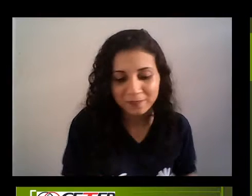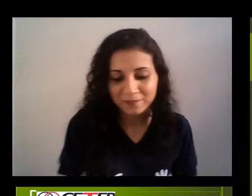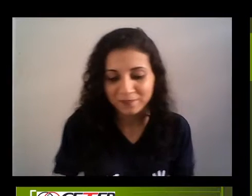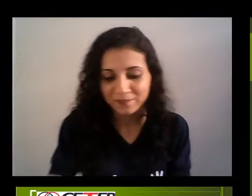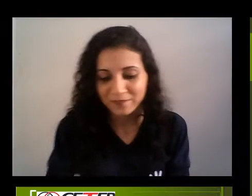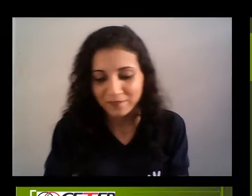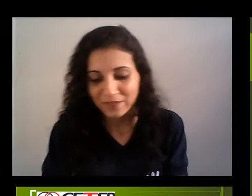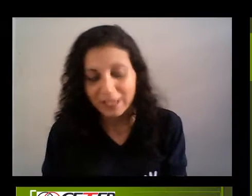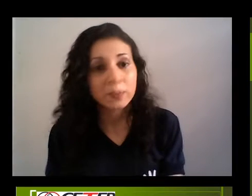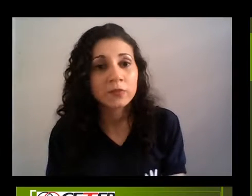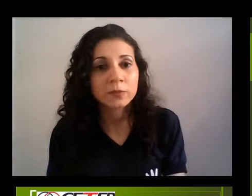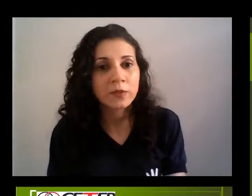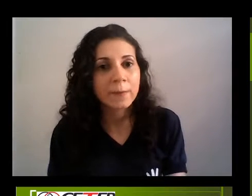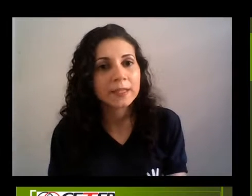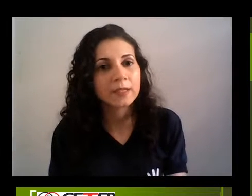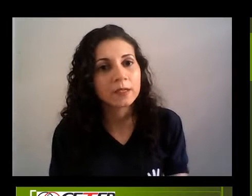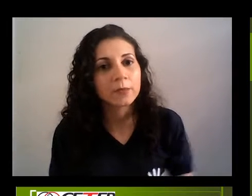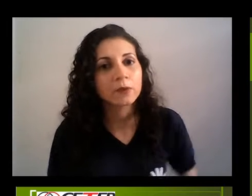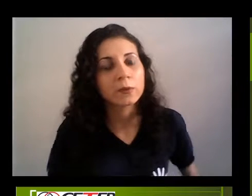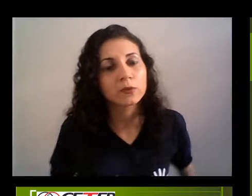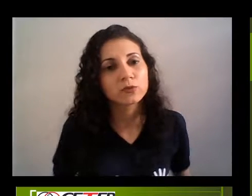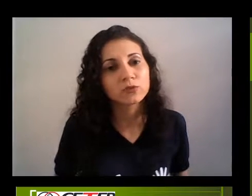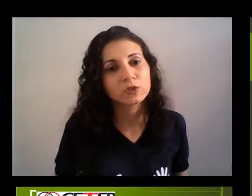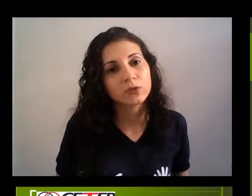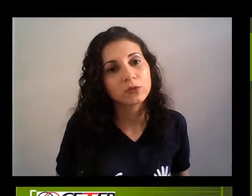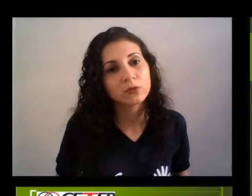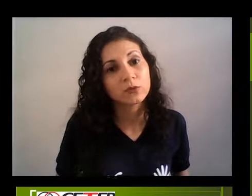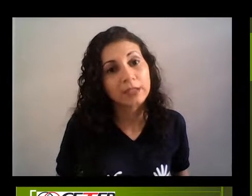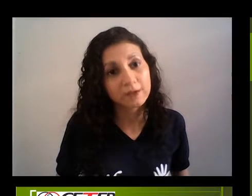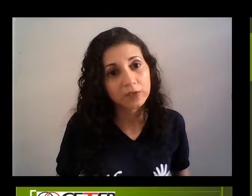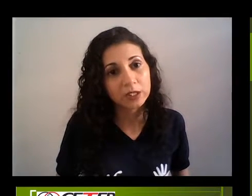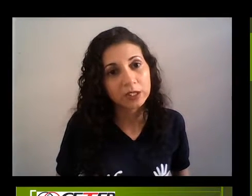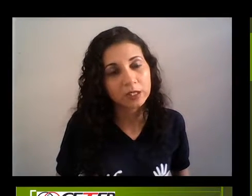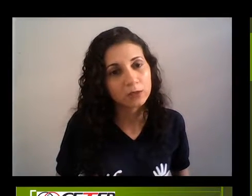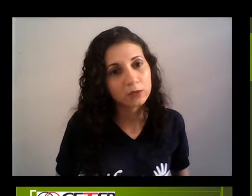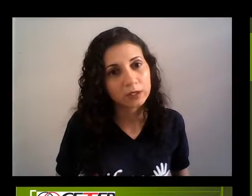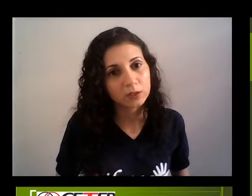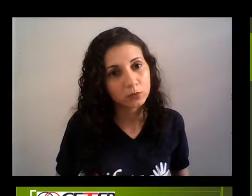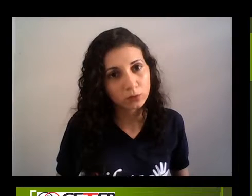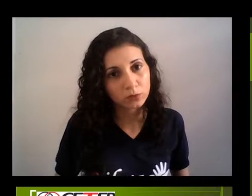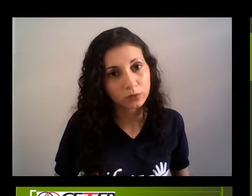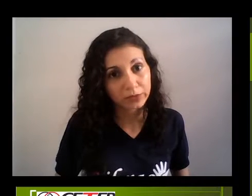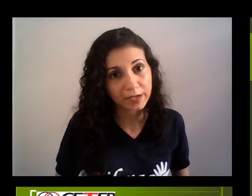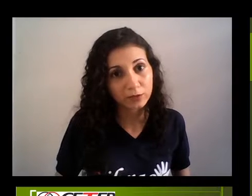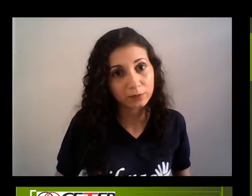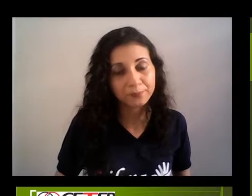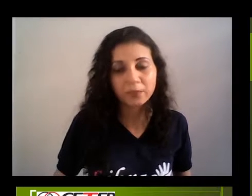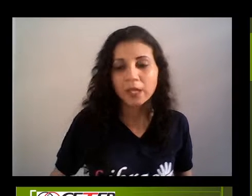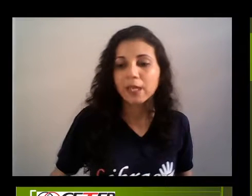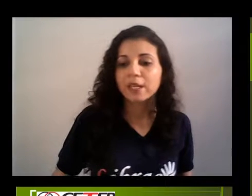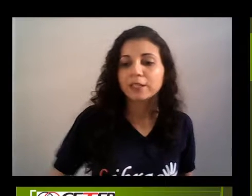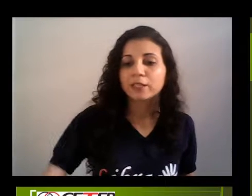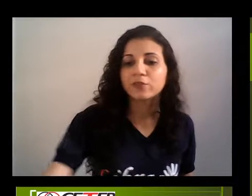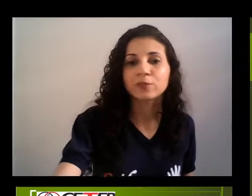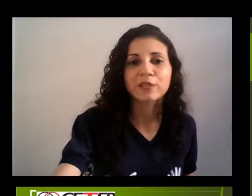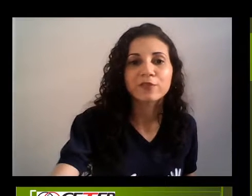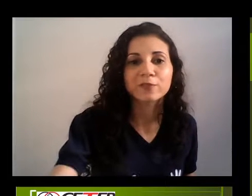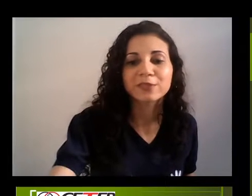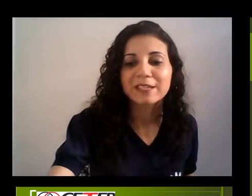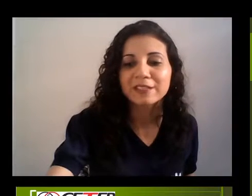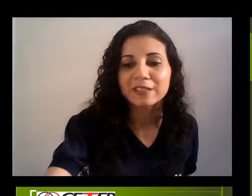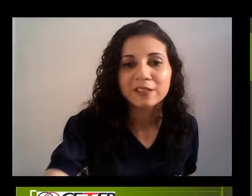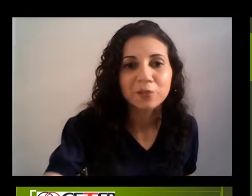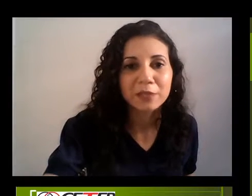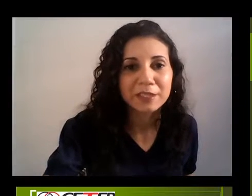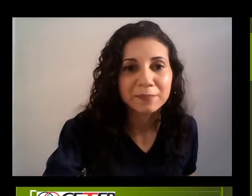datilologia. E também vamos dar uma passada pelo percurso histórico da vida e da educação dos surdos, certo? Então vamos lá, vamos